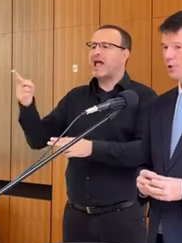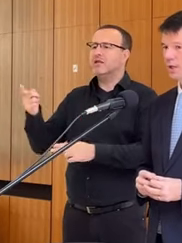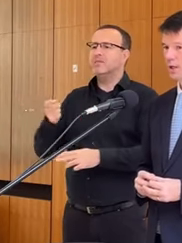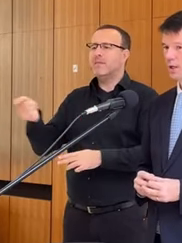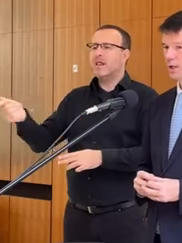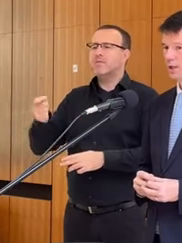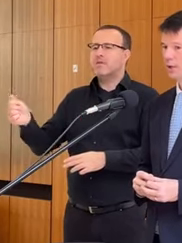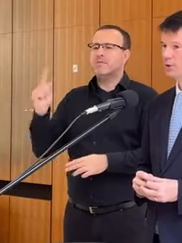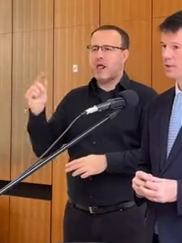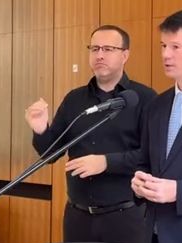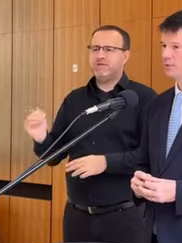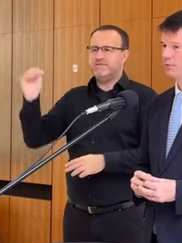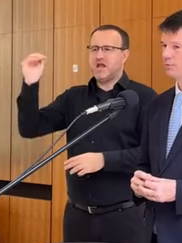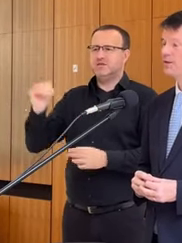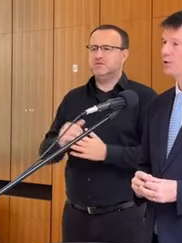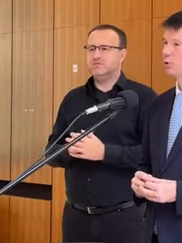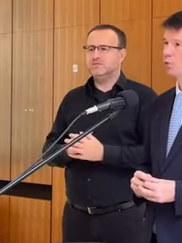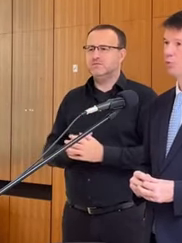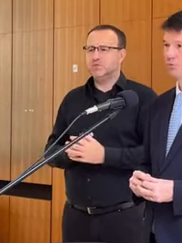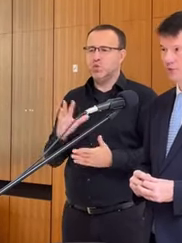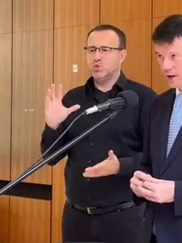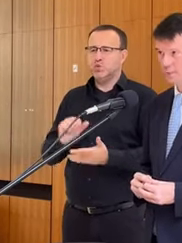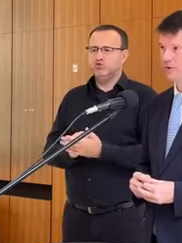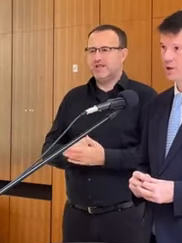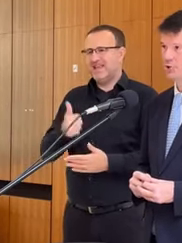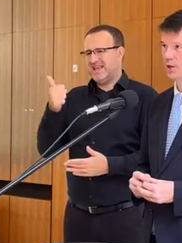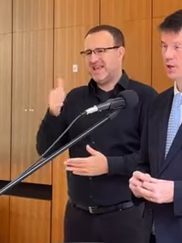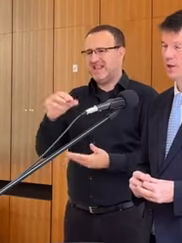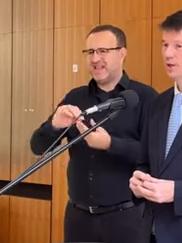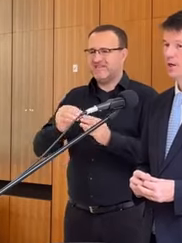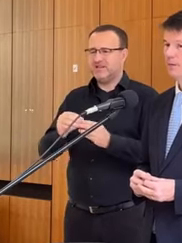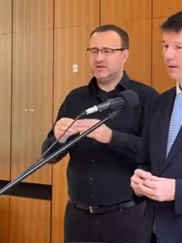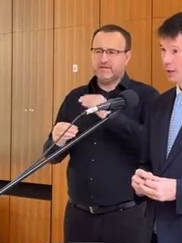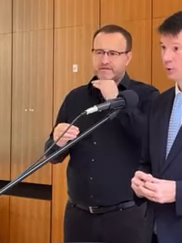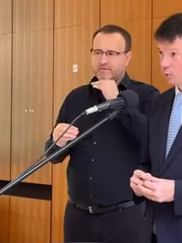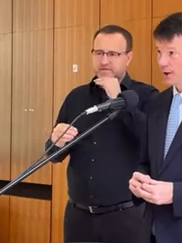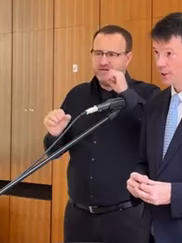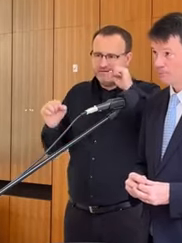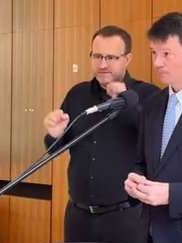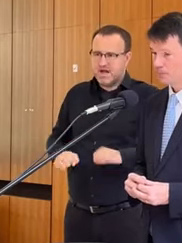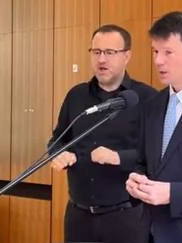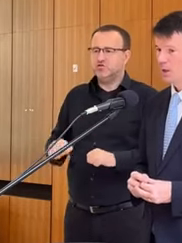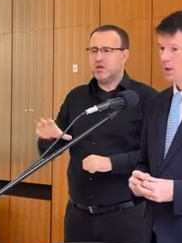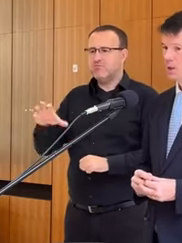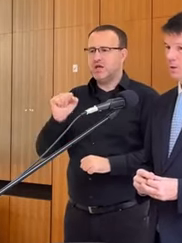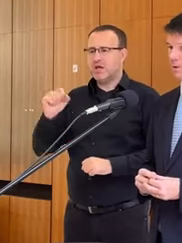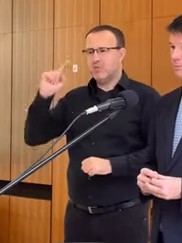No určite je to jedna z vecí, ktorú veľmi vážne berieme do úvahy.